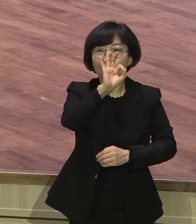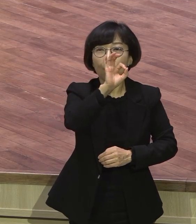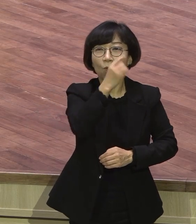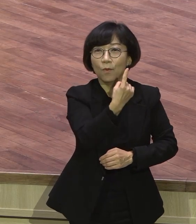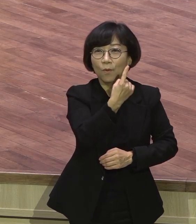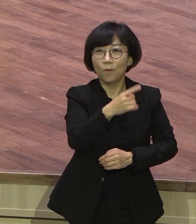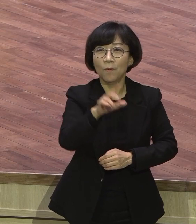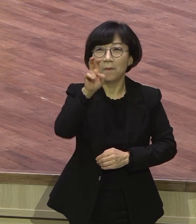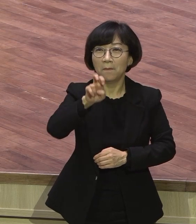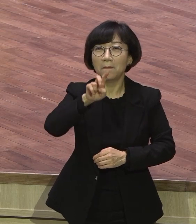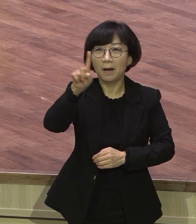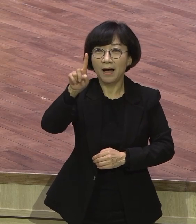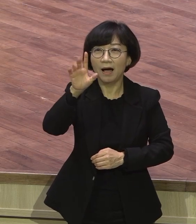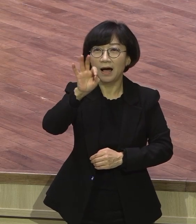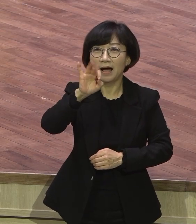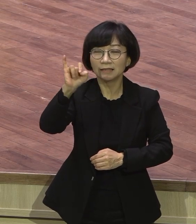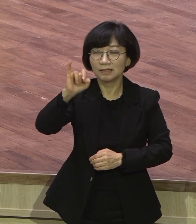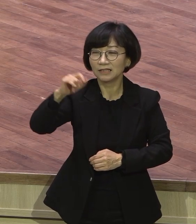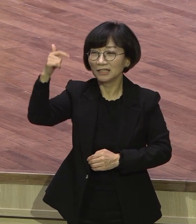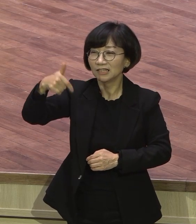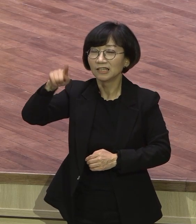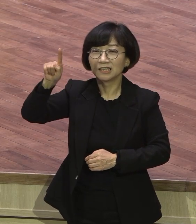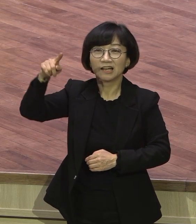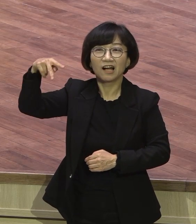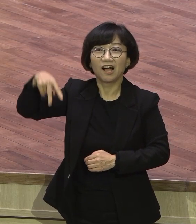이거 한국에서 많이 사용하고 있잖아요.